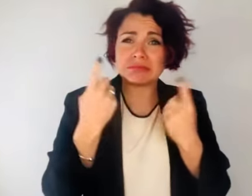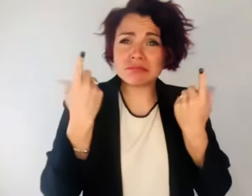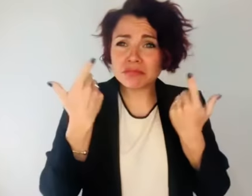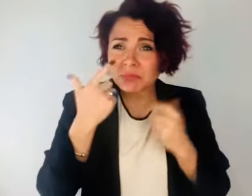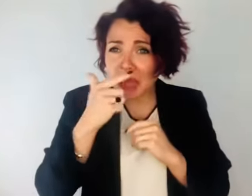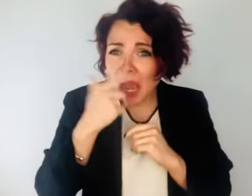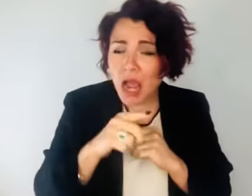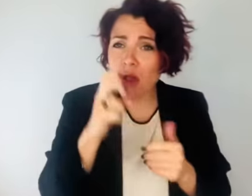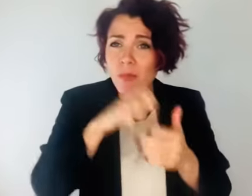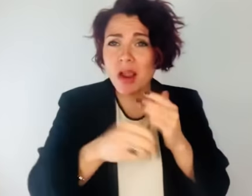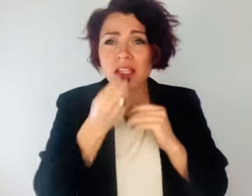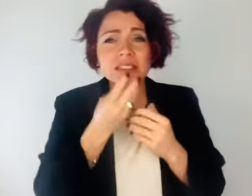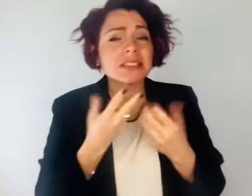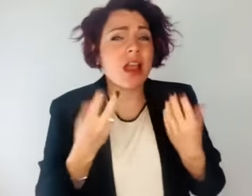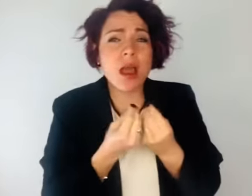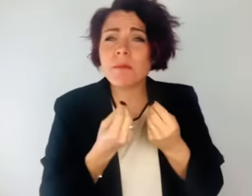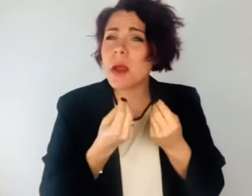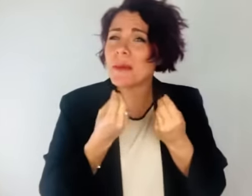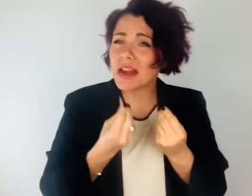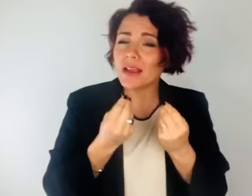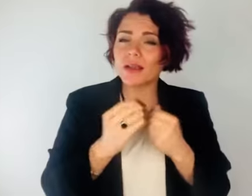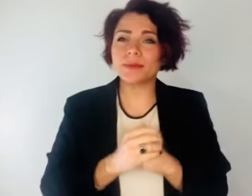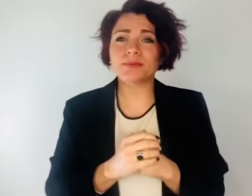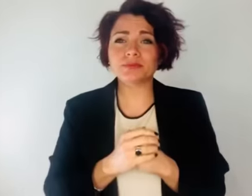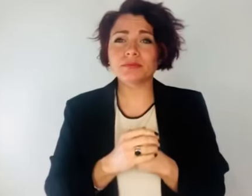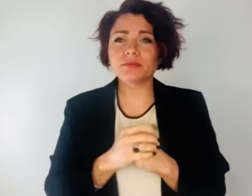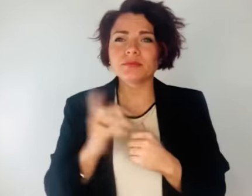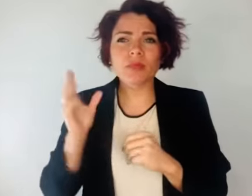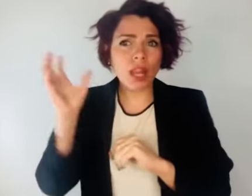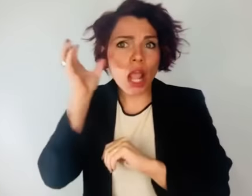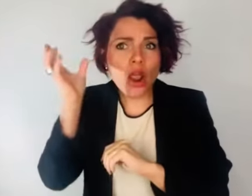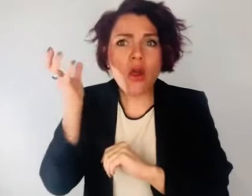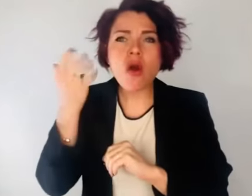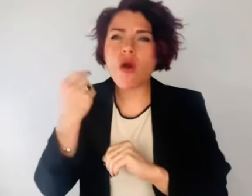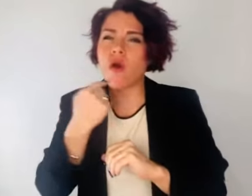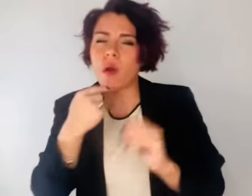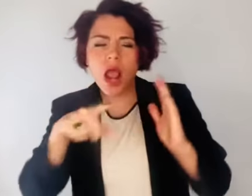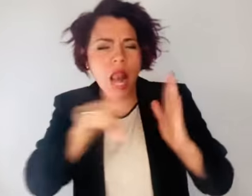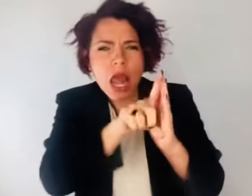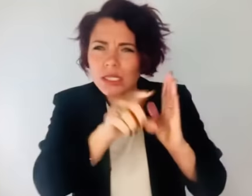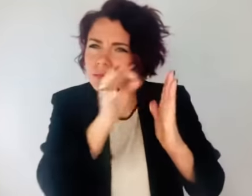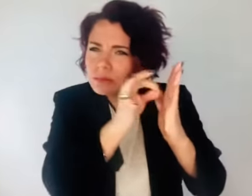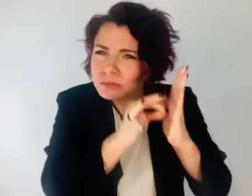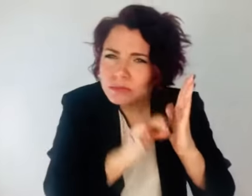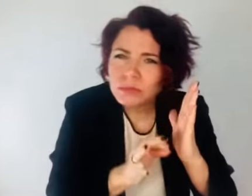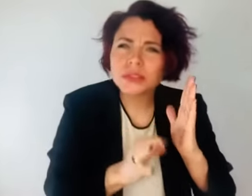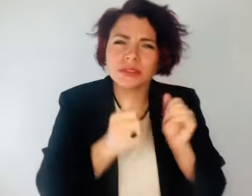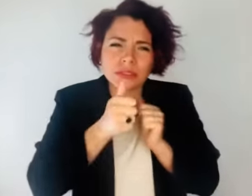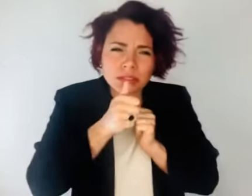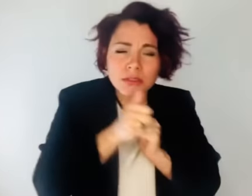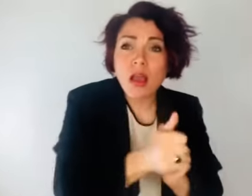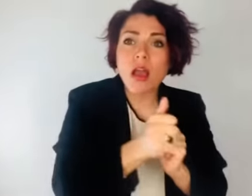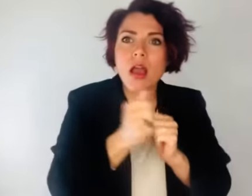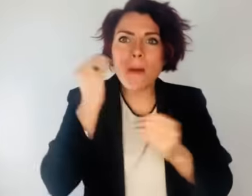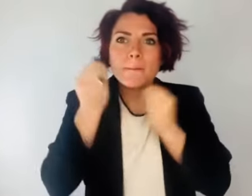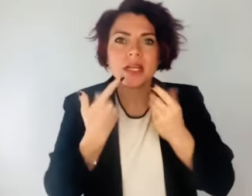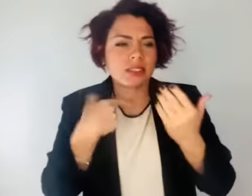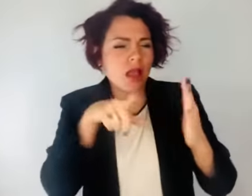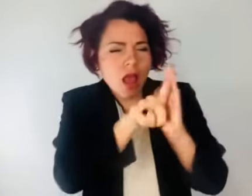scribi cioè teologi e farisei quelli che osservavano tutte le prescrizioni della legge e che credevano di essere graditi a dio